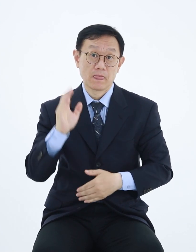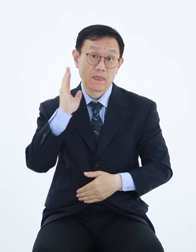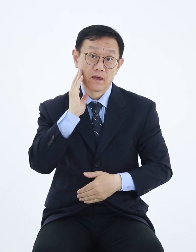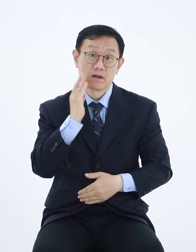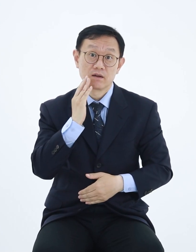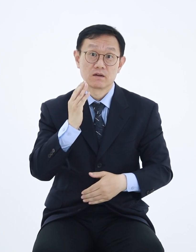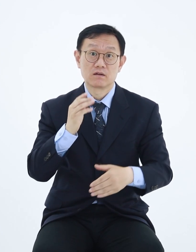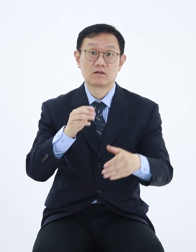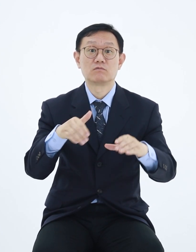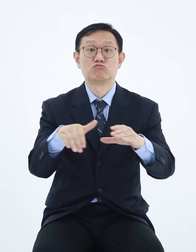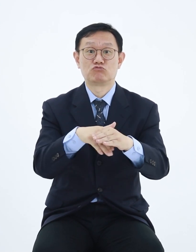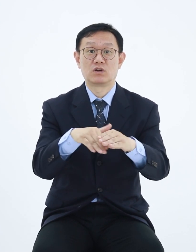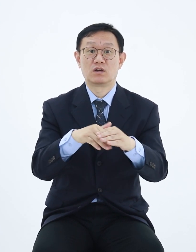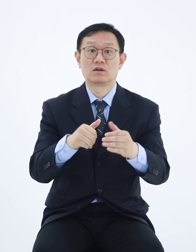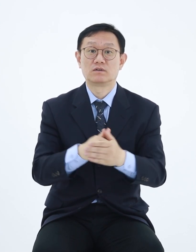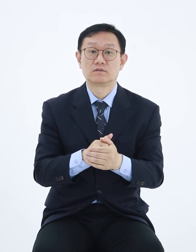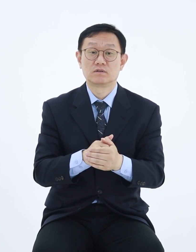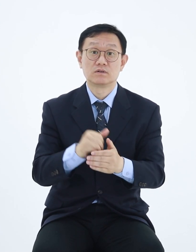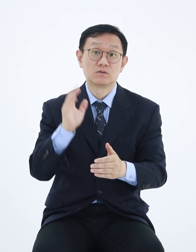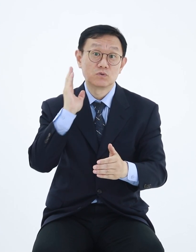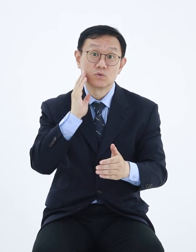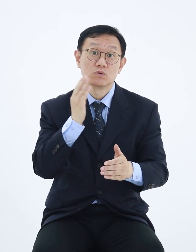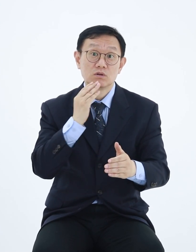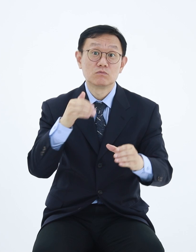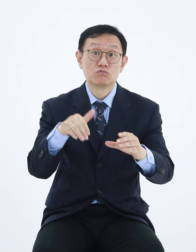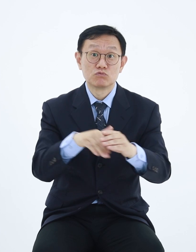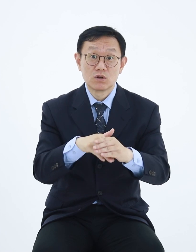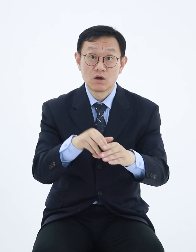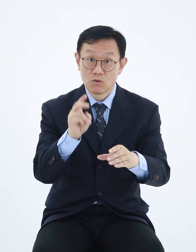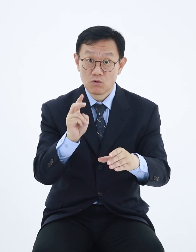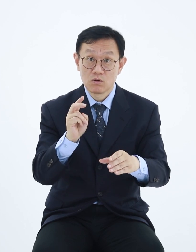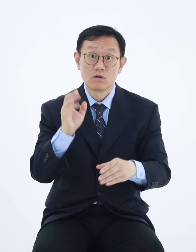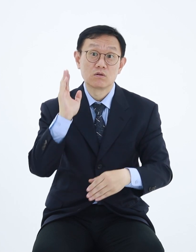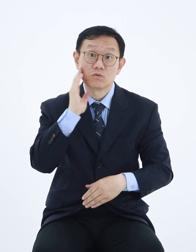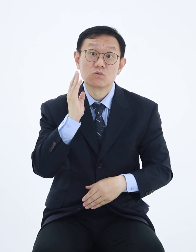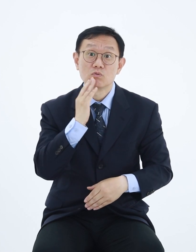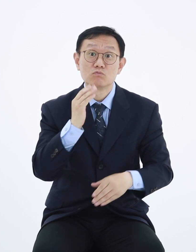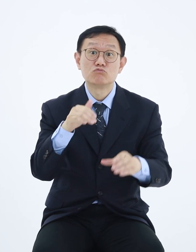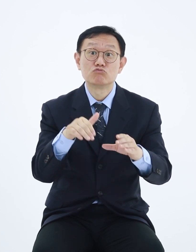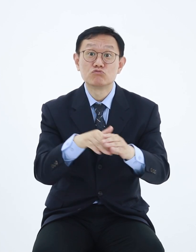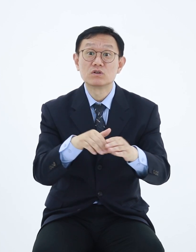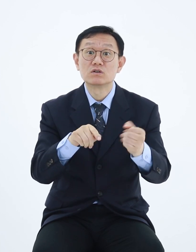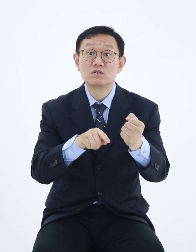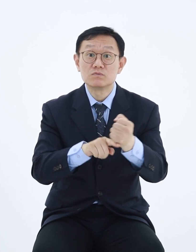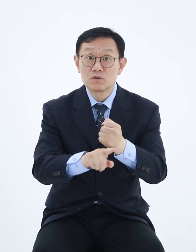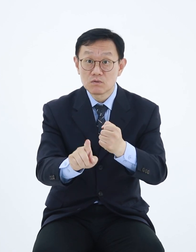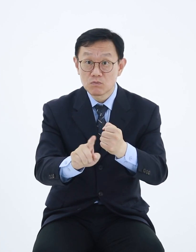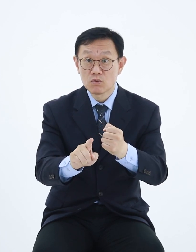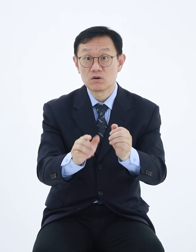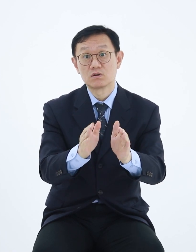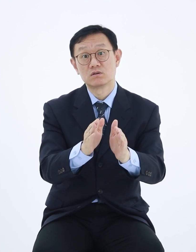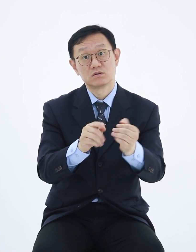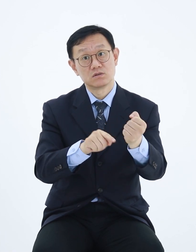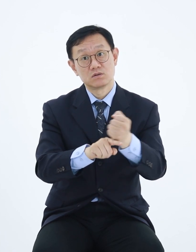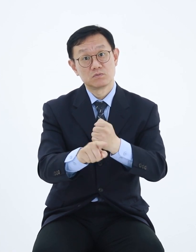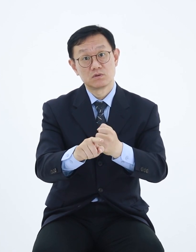청각장애인의 문화. 청각장애인 문화 혹은 농문화에 대한 사전적인 정의는 존재하지 않는다.